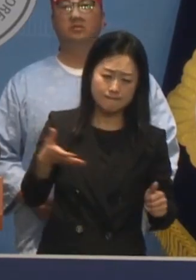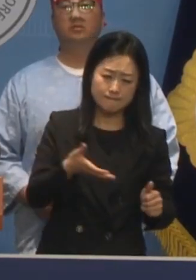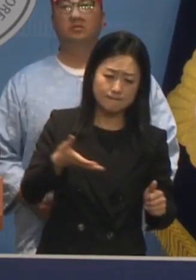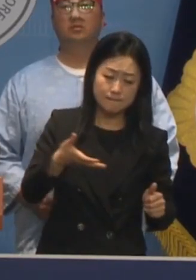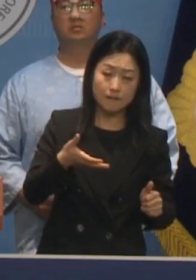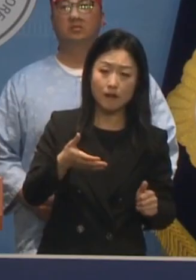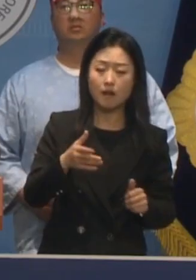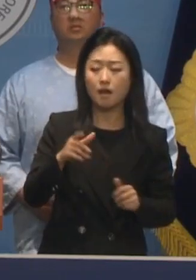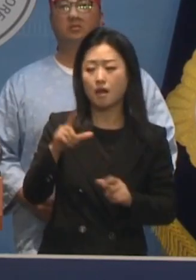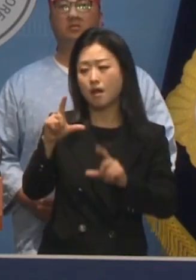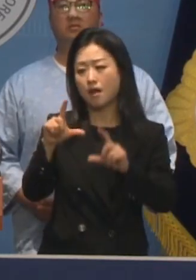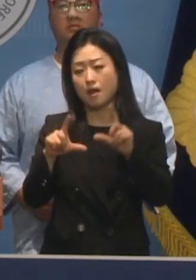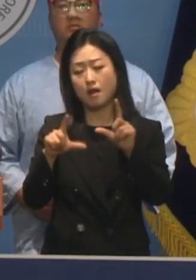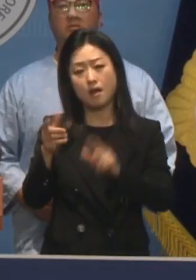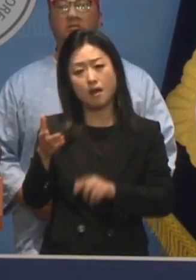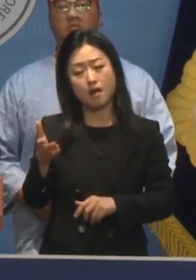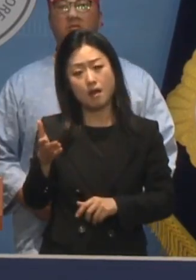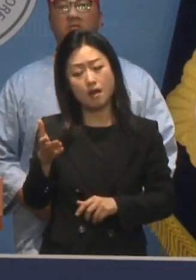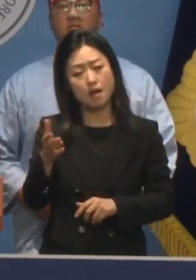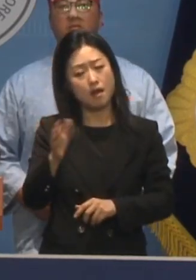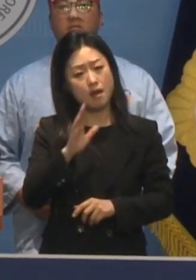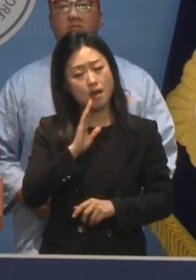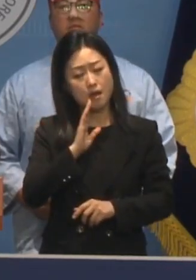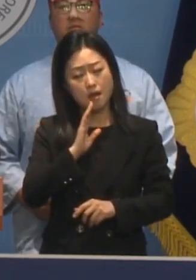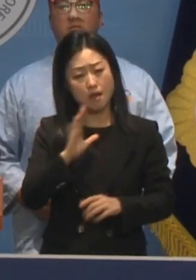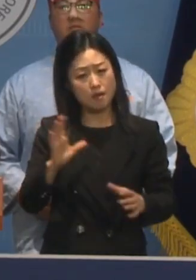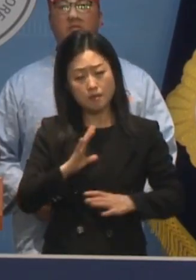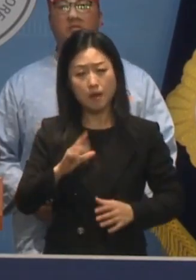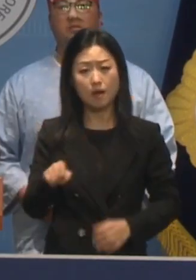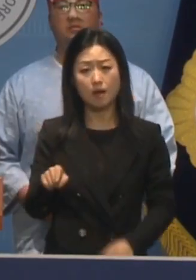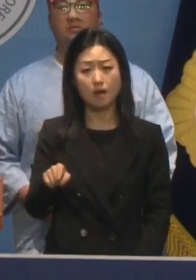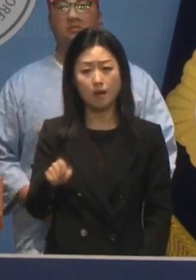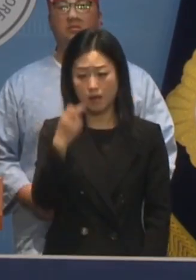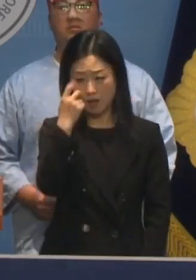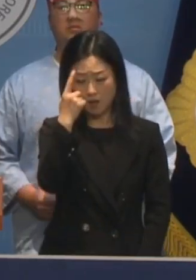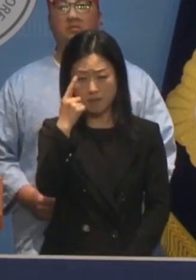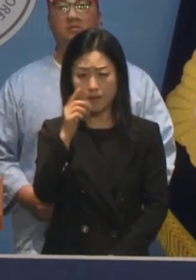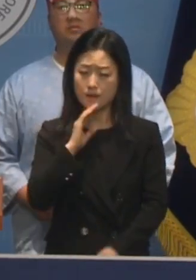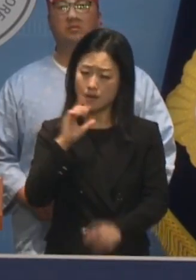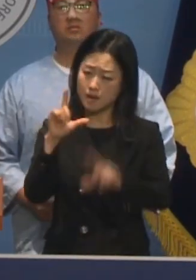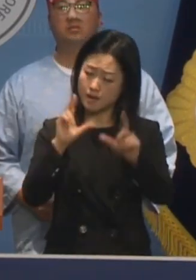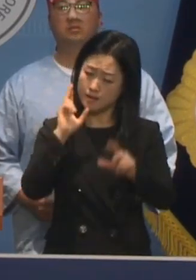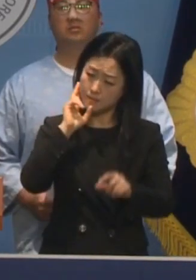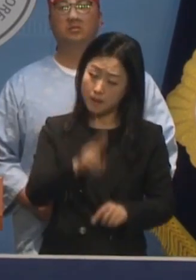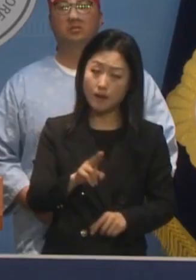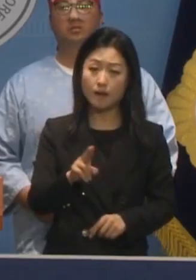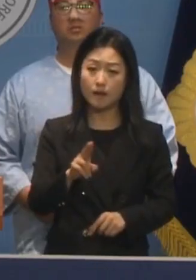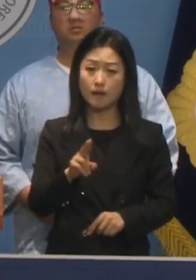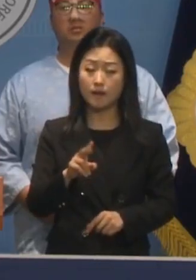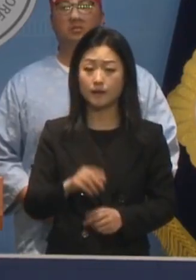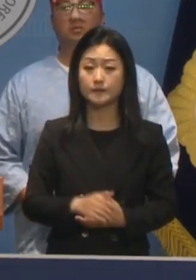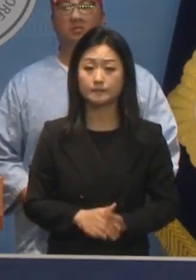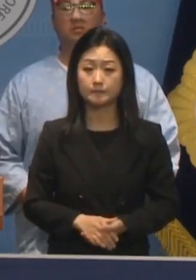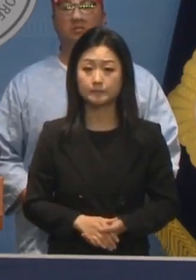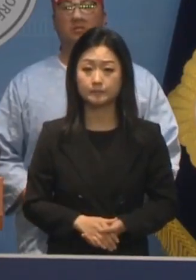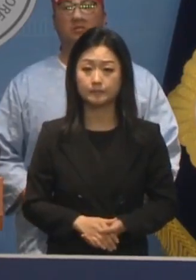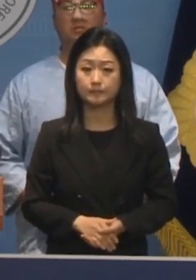어려운 노사관계를 만드는데 굉장히 이 경비단의 이런 태도가 고압적이고 폭력적인